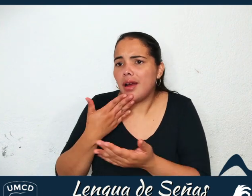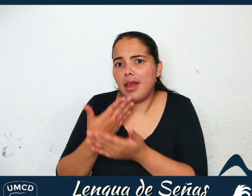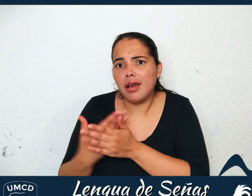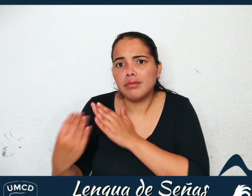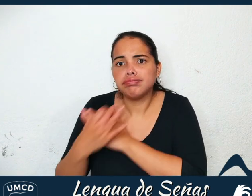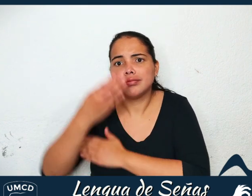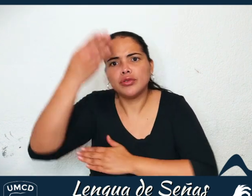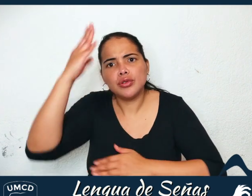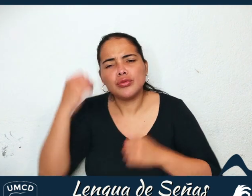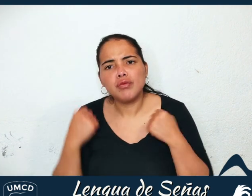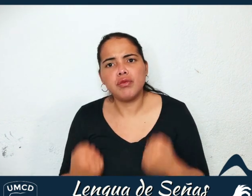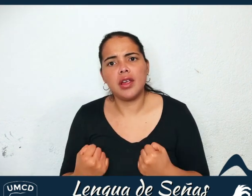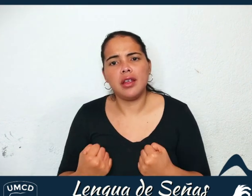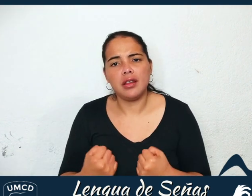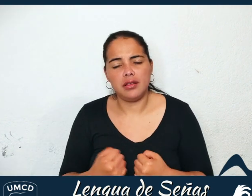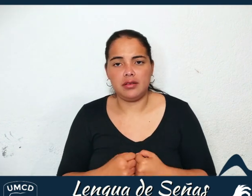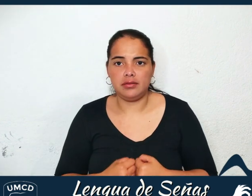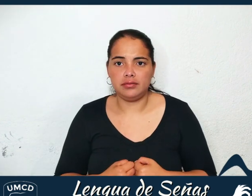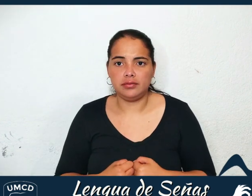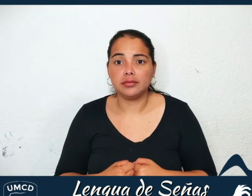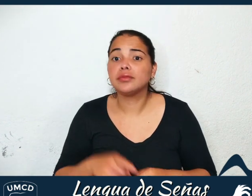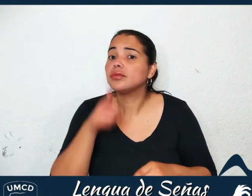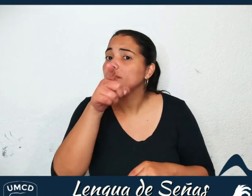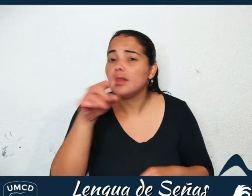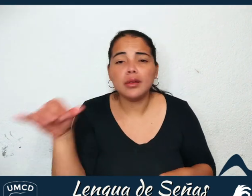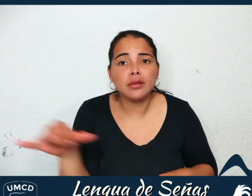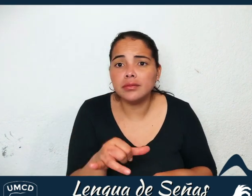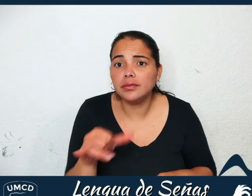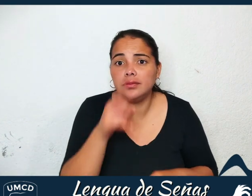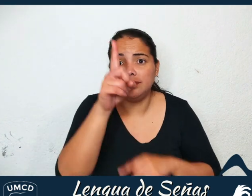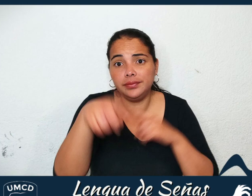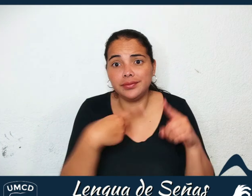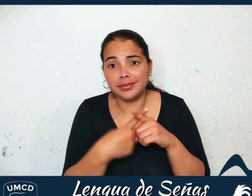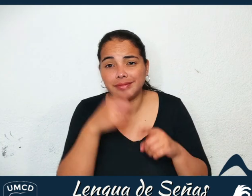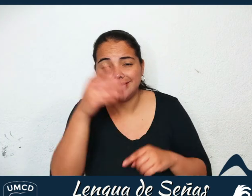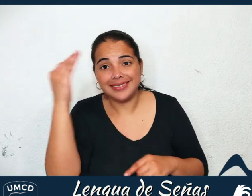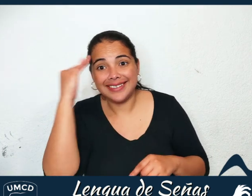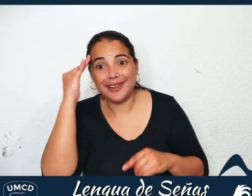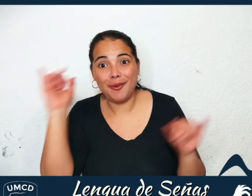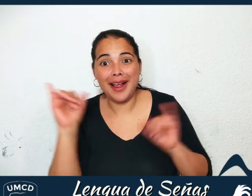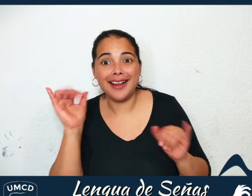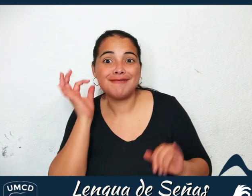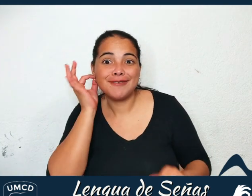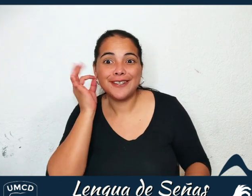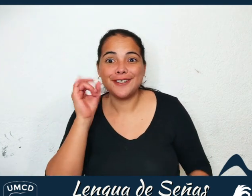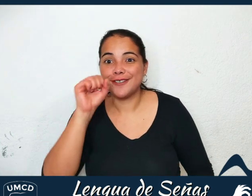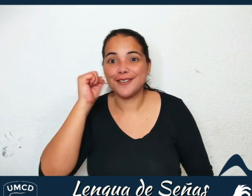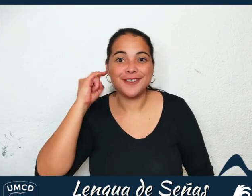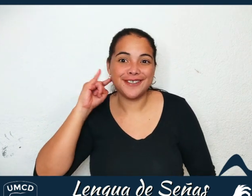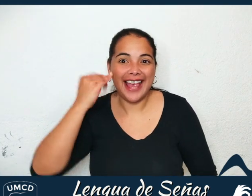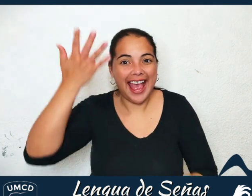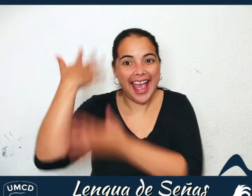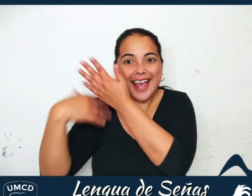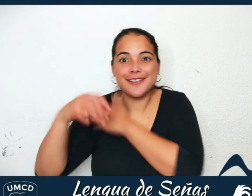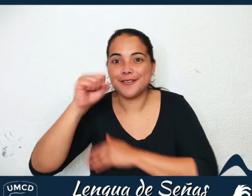a quienes están atribulados. De la misma manera como nuestra querida niña